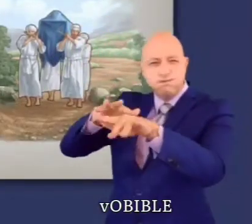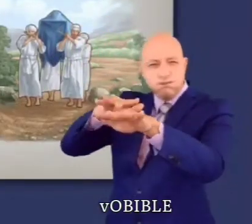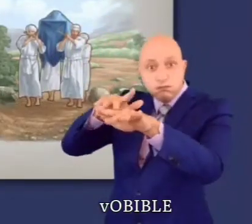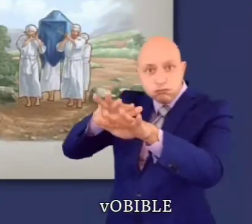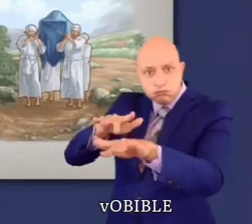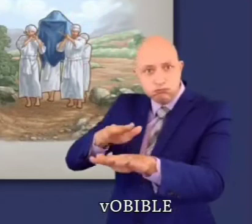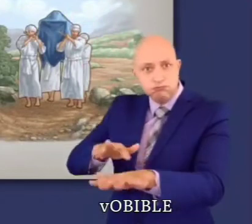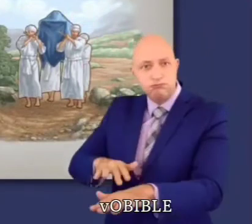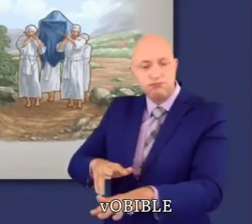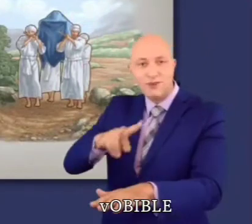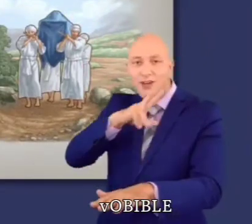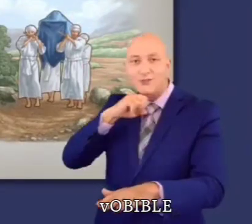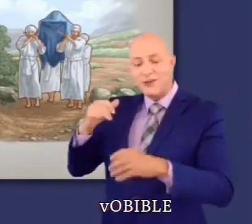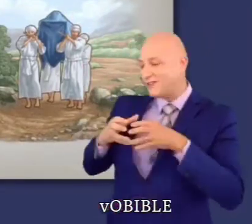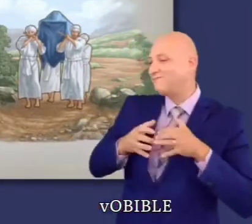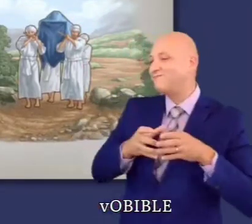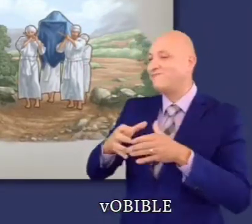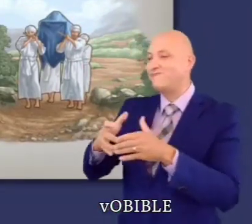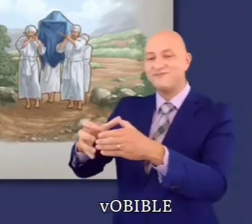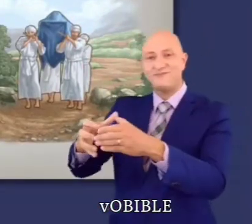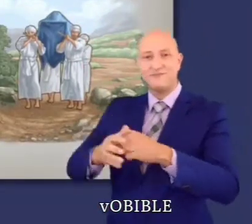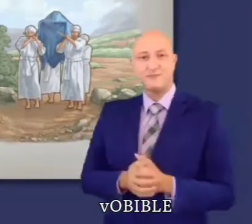et désobéit ainsi à l'ordre du roi.